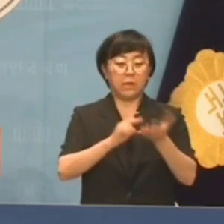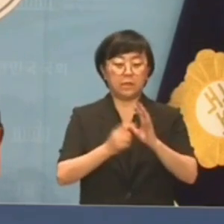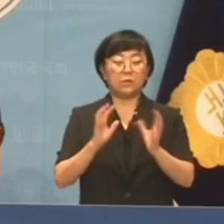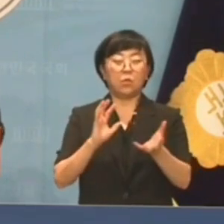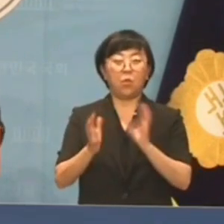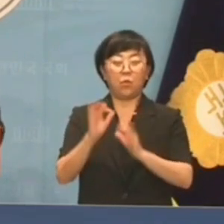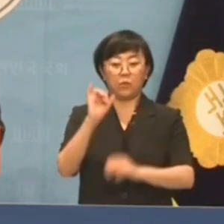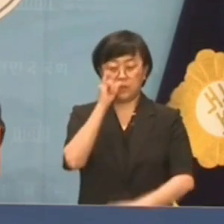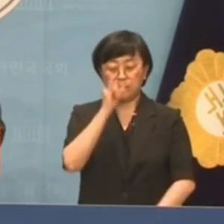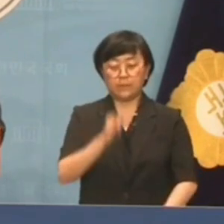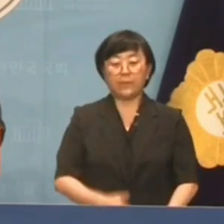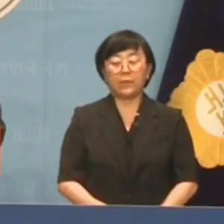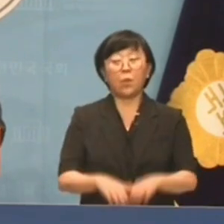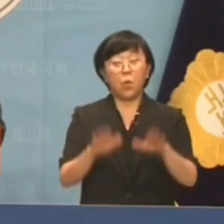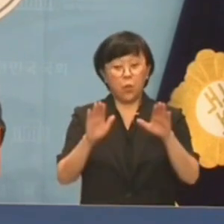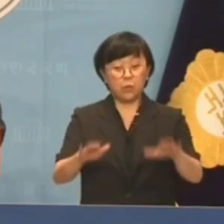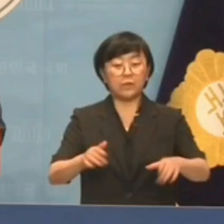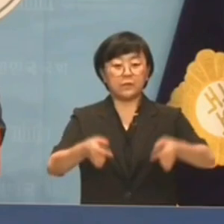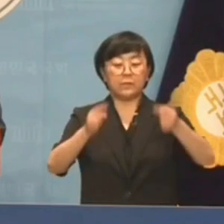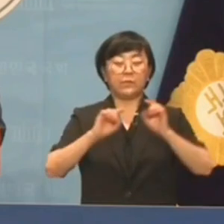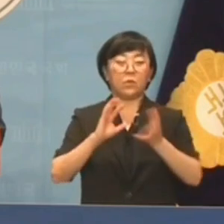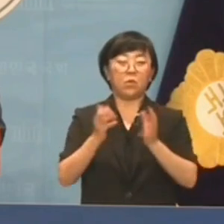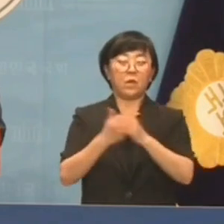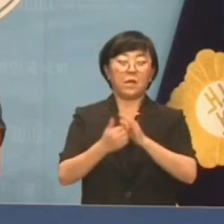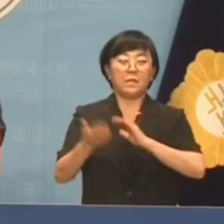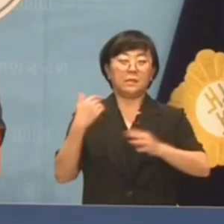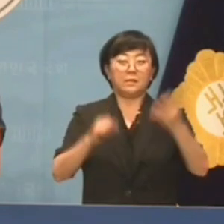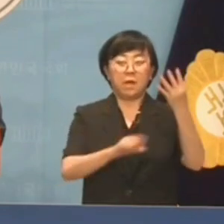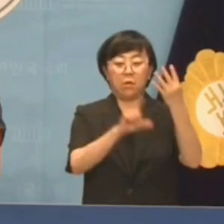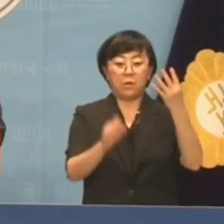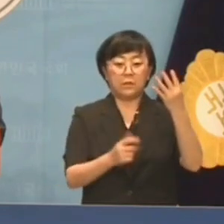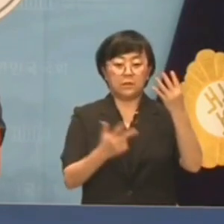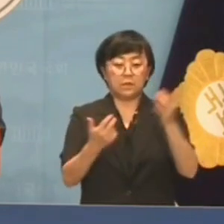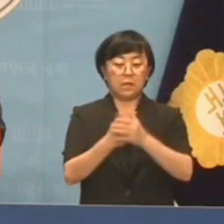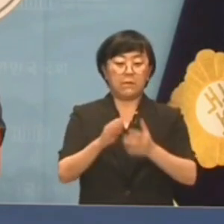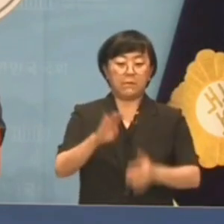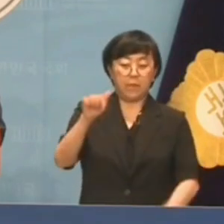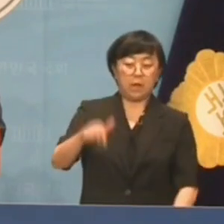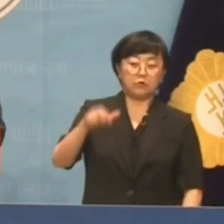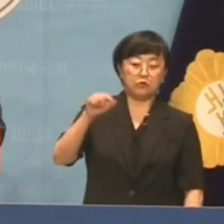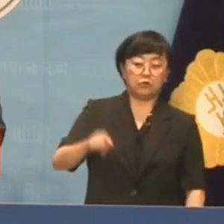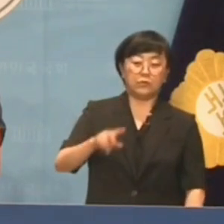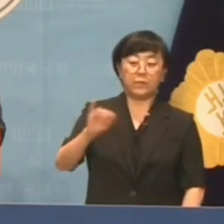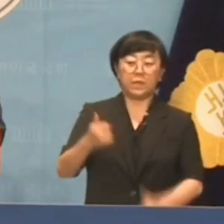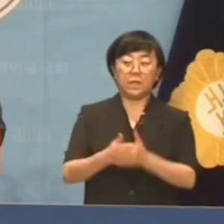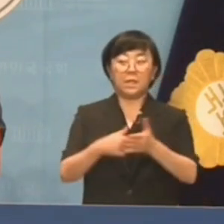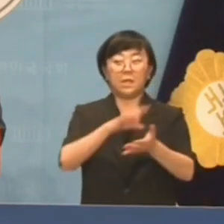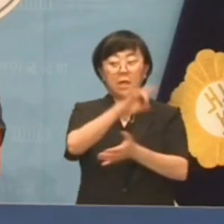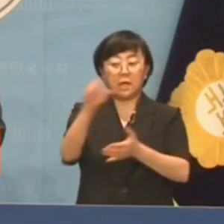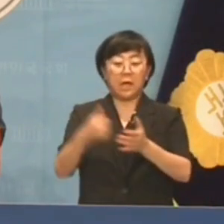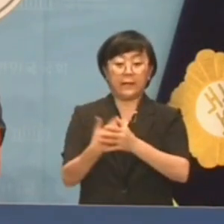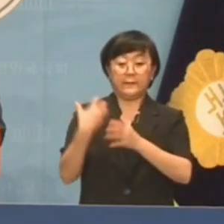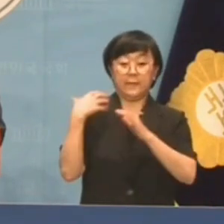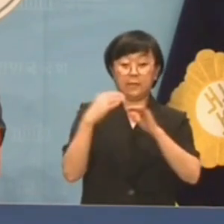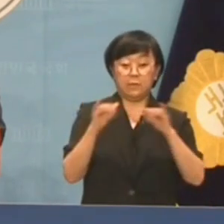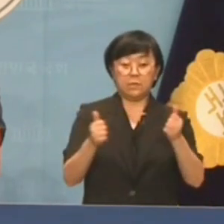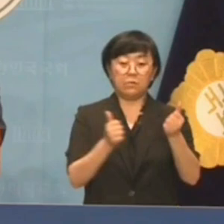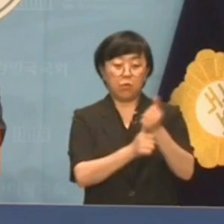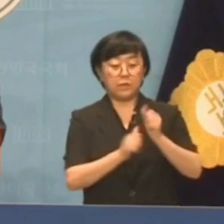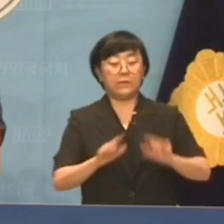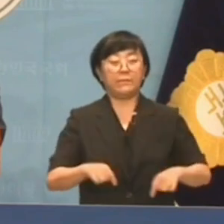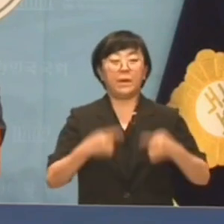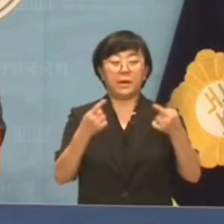토론을 진행하였습니다. 오늘 토론회에 앞서 지난 4월 7일 박주민 의원님과 각 책임위원실 보좌진이 참여한